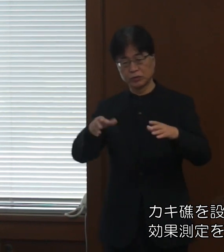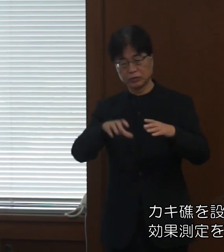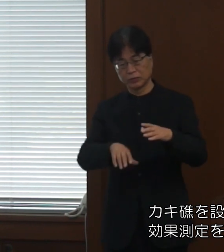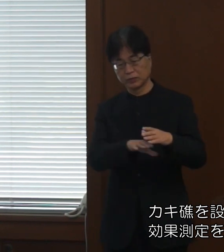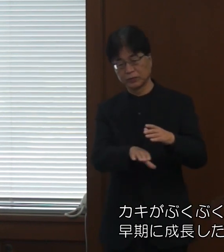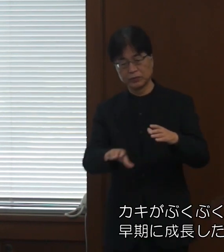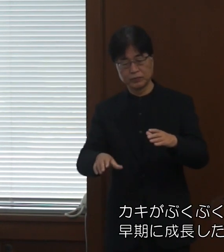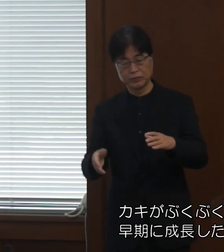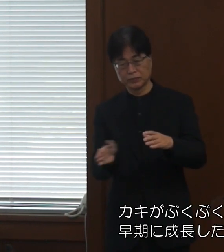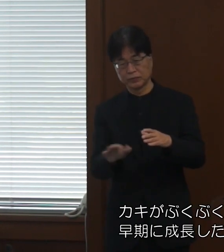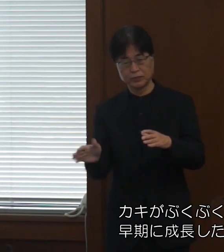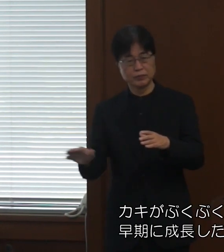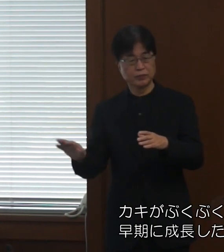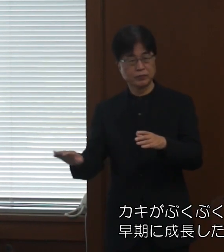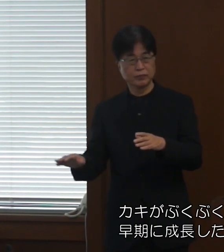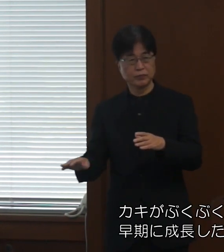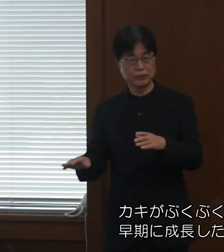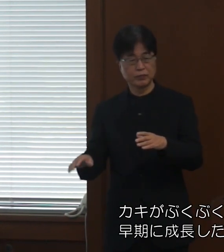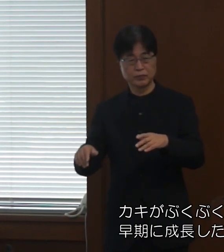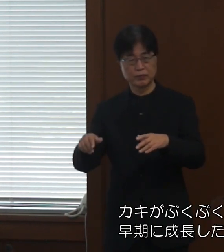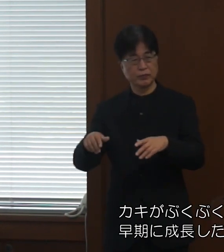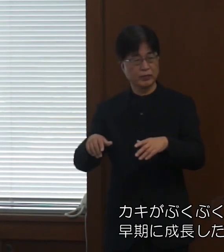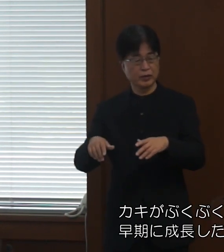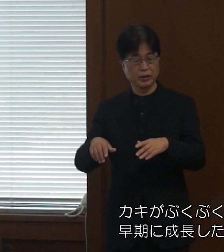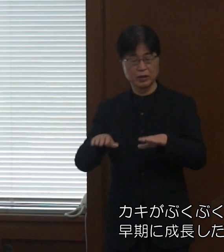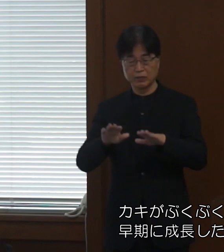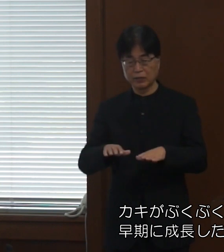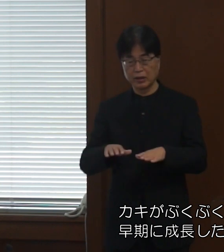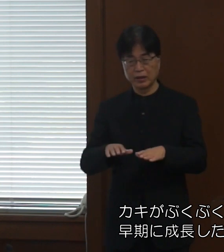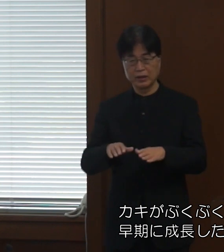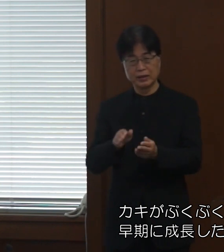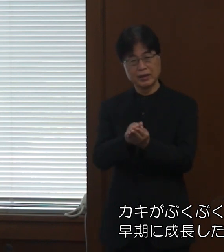測定今やってますけど牡蠣がブクブク